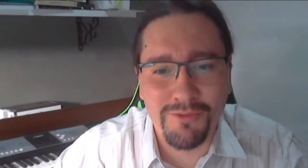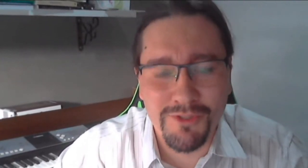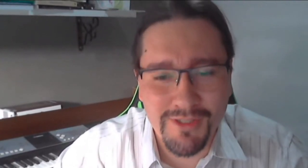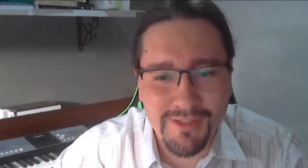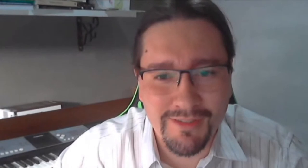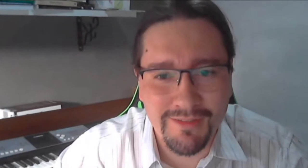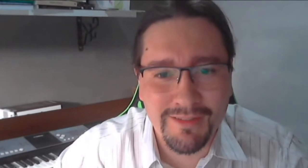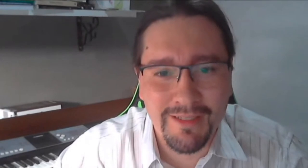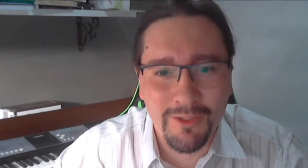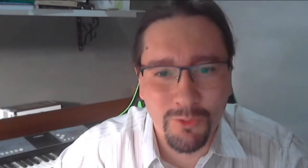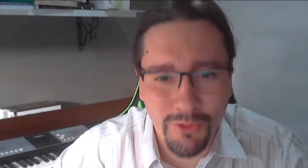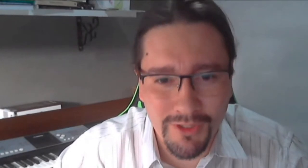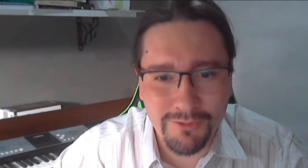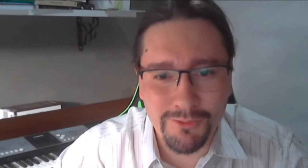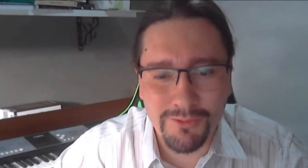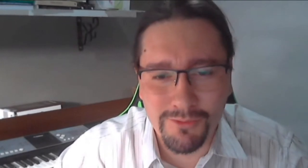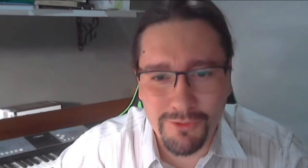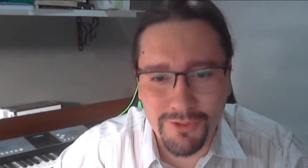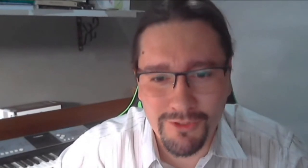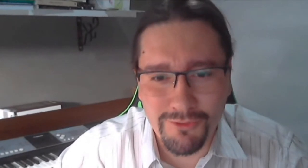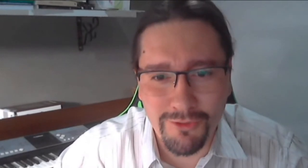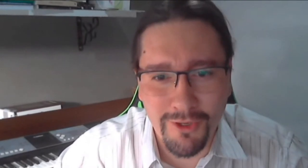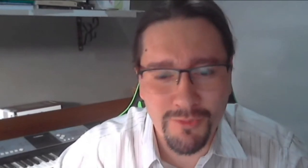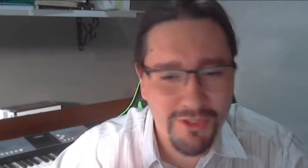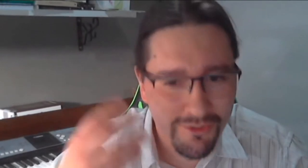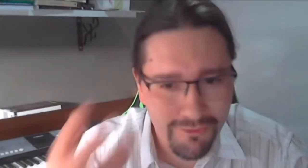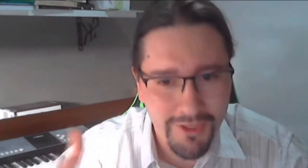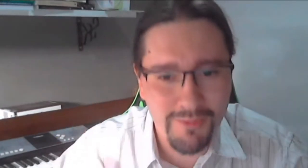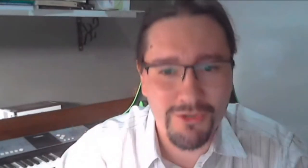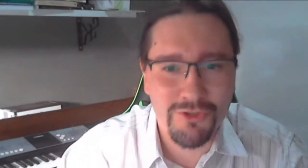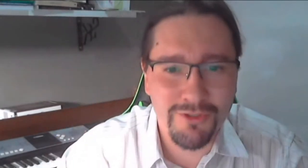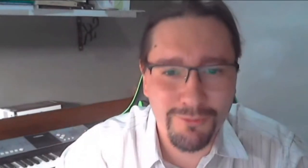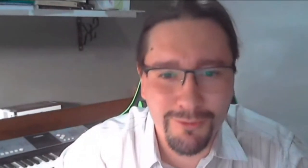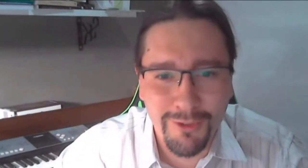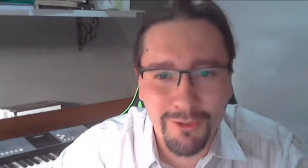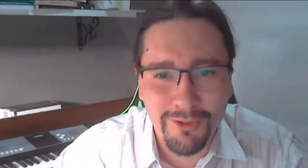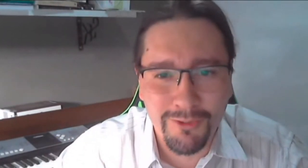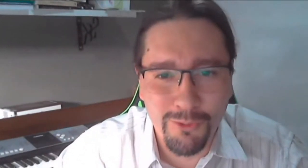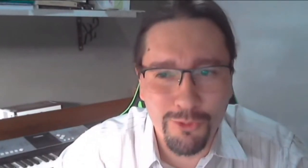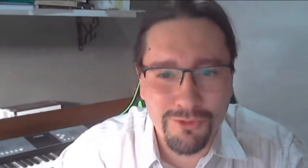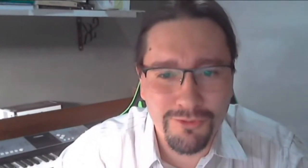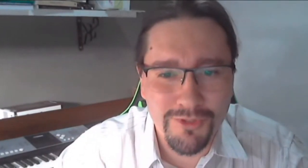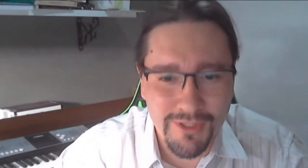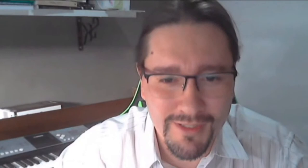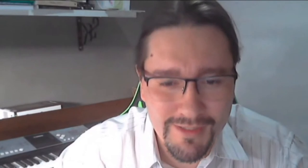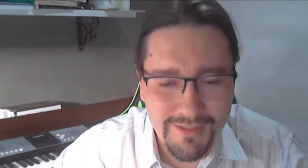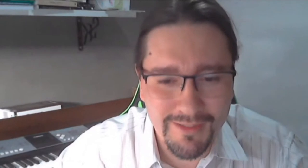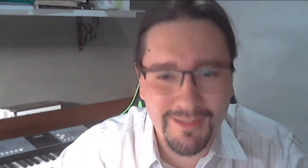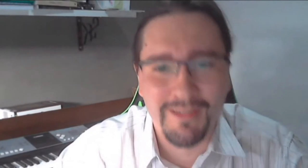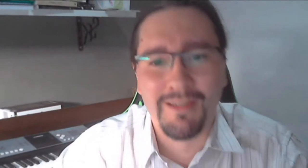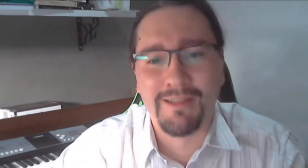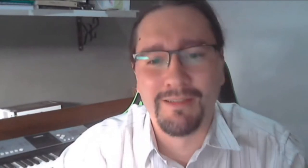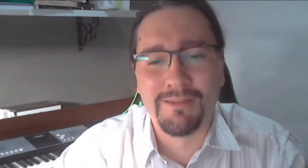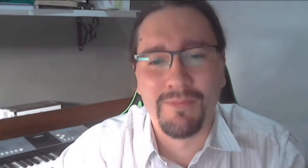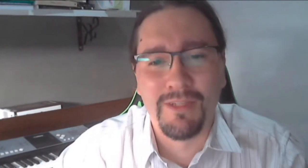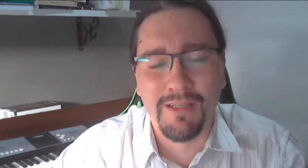palavras para vocês, né, olhando vocês nos olhos, mas eu estou aqui imaginando o rosto de vocês.